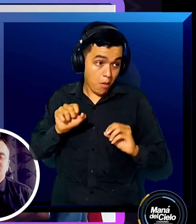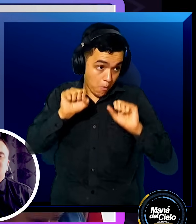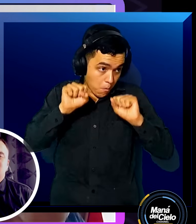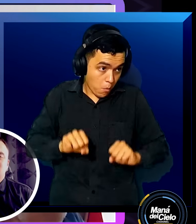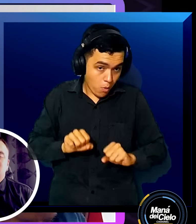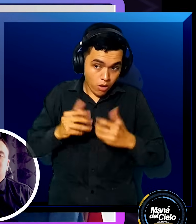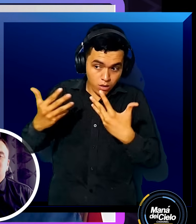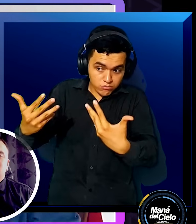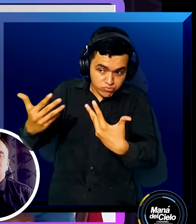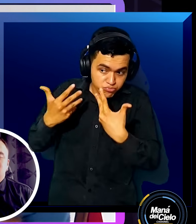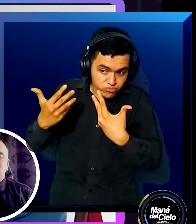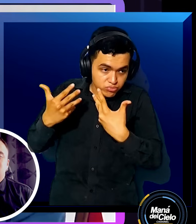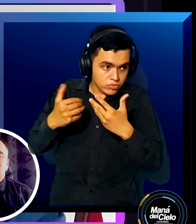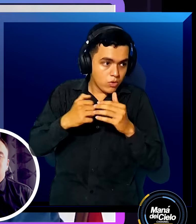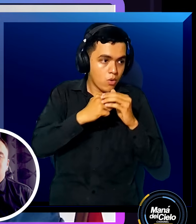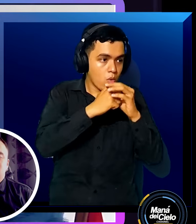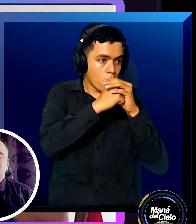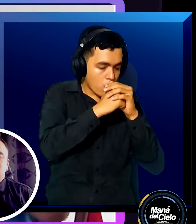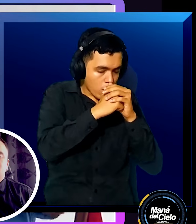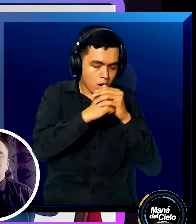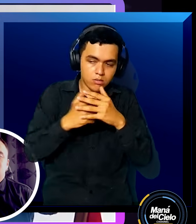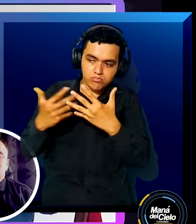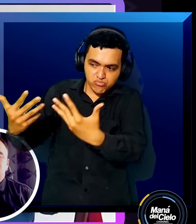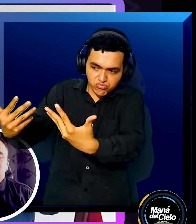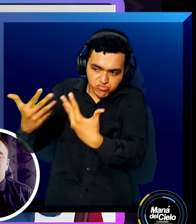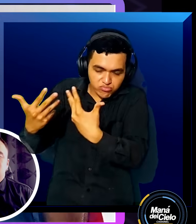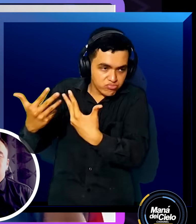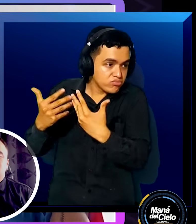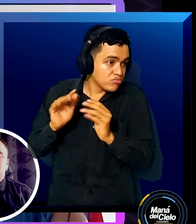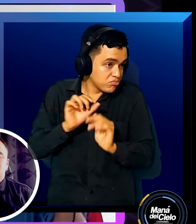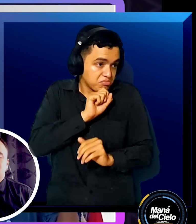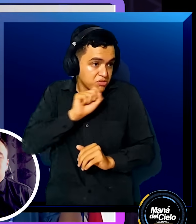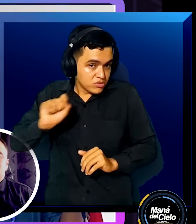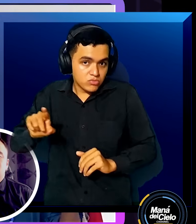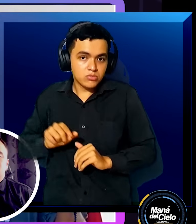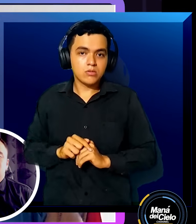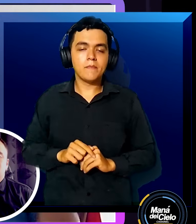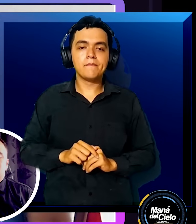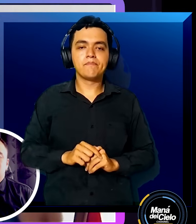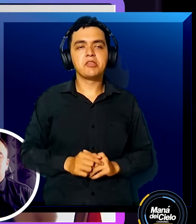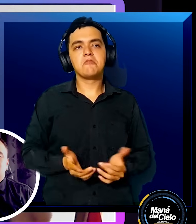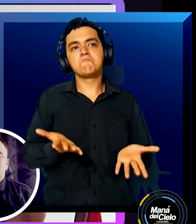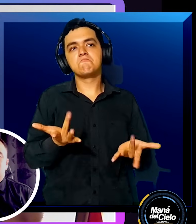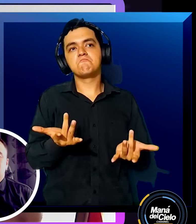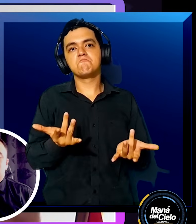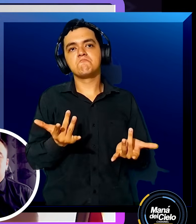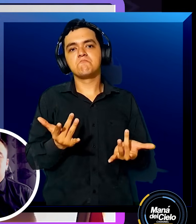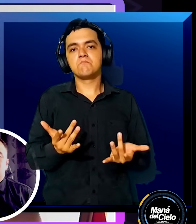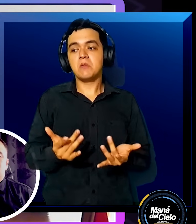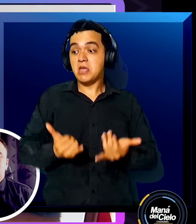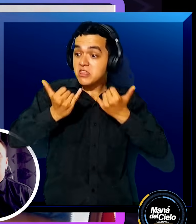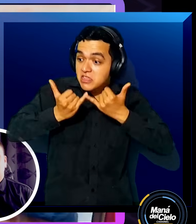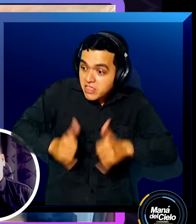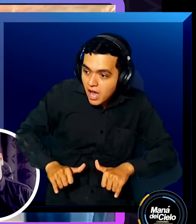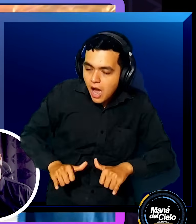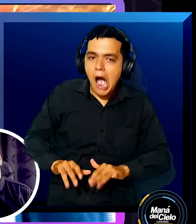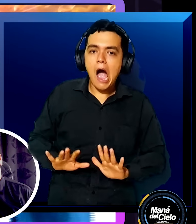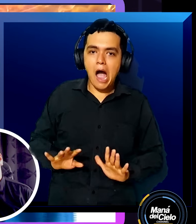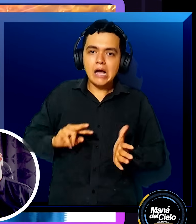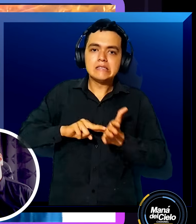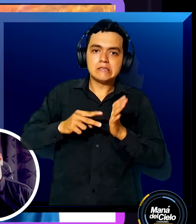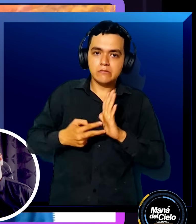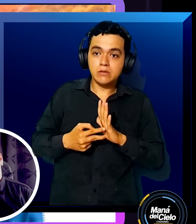aproveche al máximo para que nada ni nadie le perturbe lo que usted va a recibir, la bendición de... Apláudale, por favor.